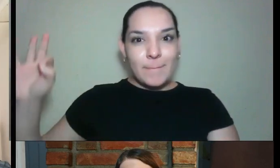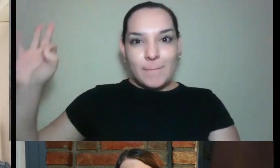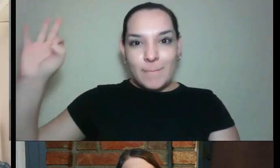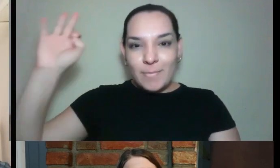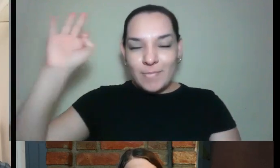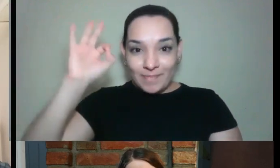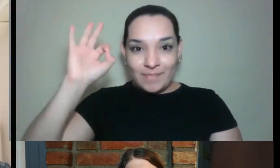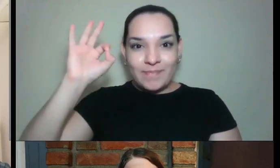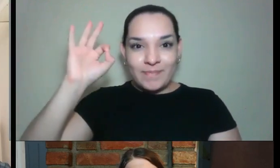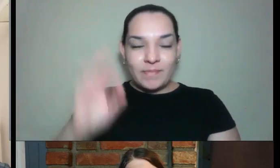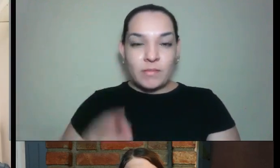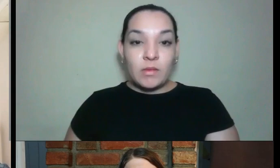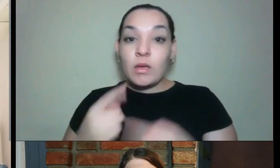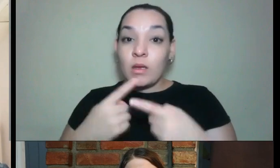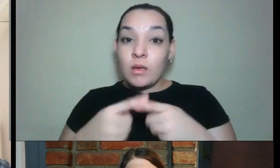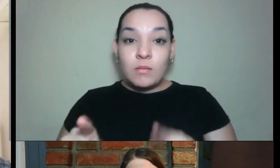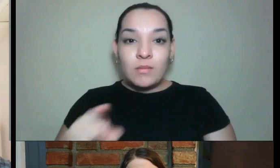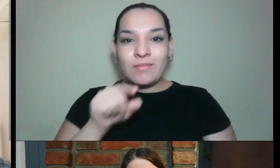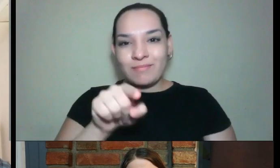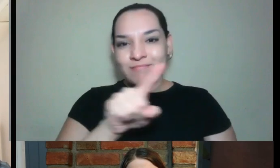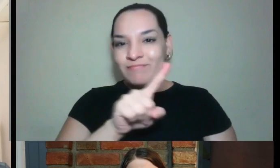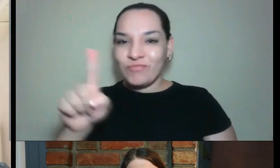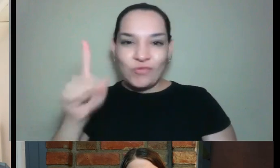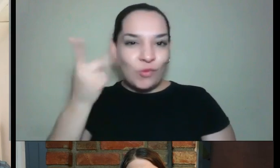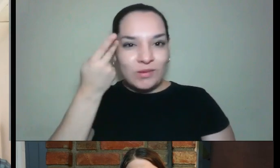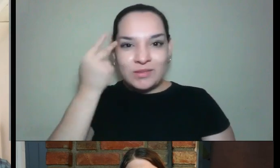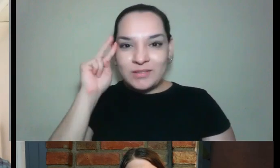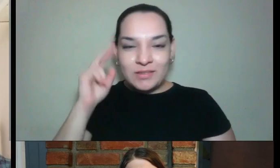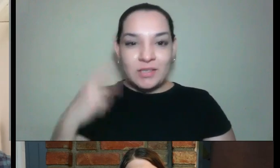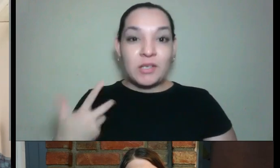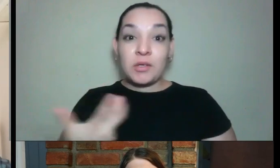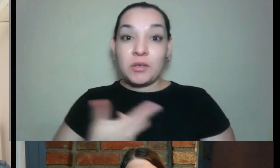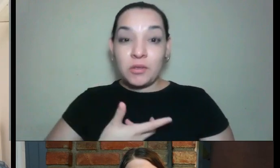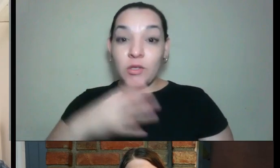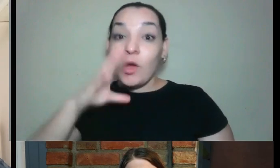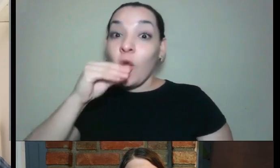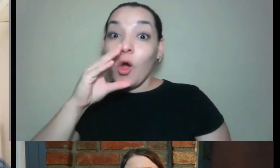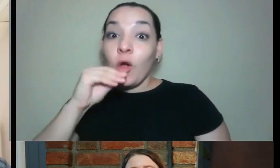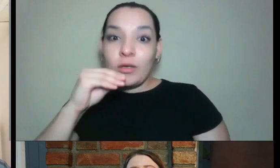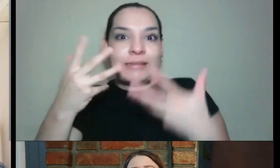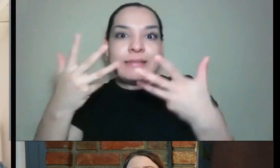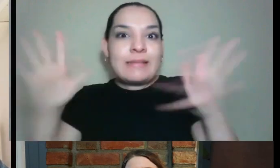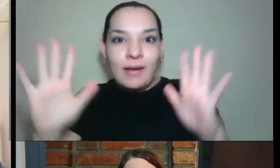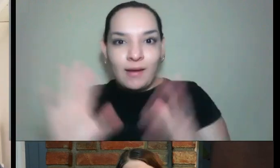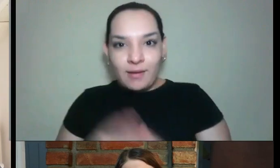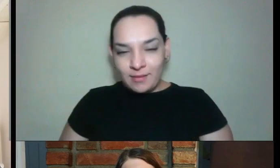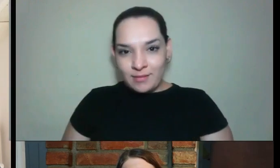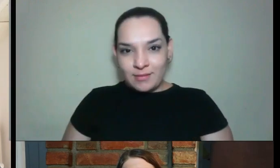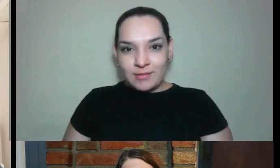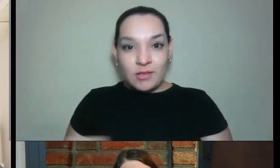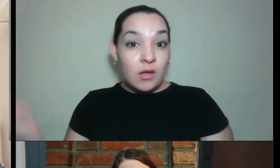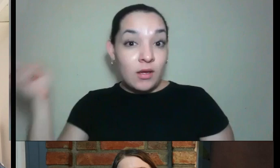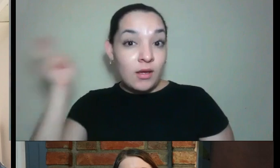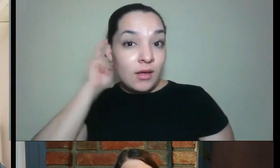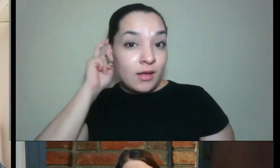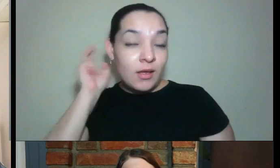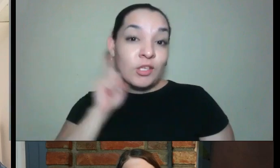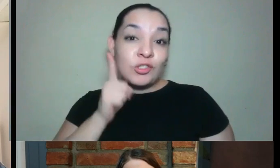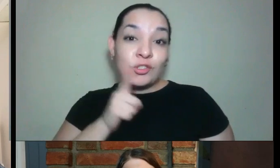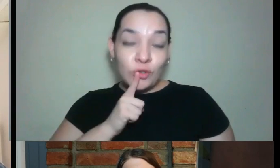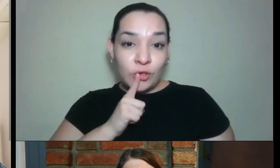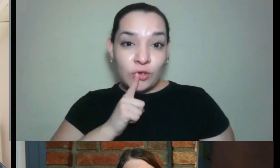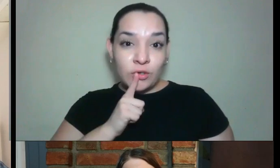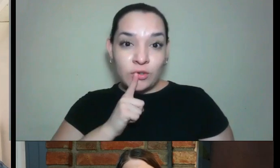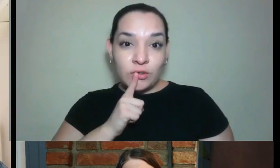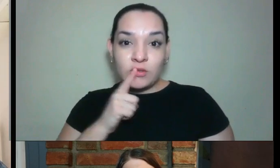vamos a escuchar cada vez un poco mejor. Pero no necesariamente quiera decir que las personas